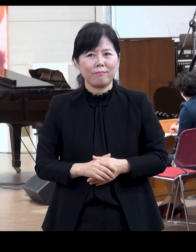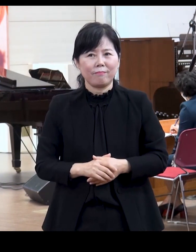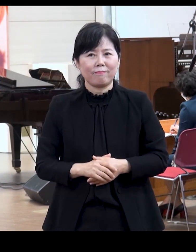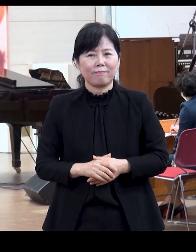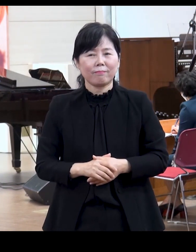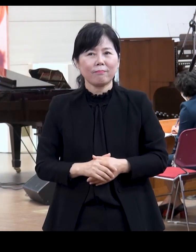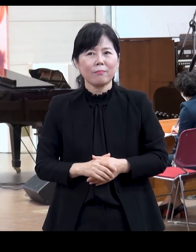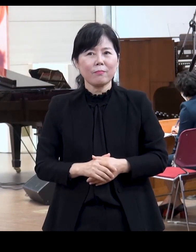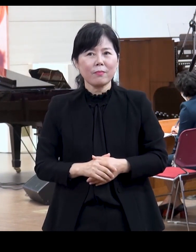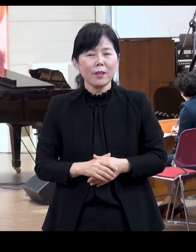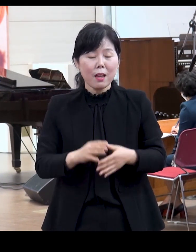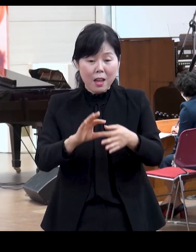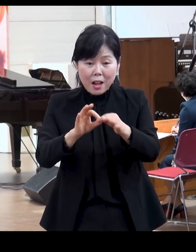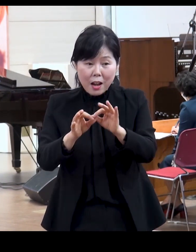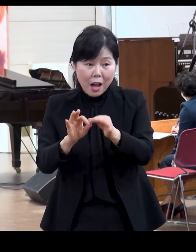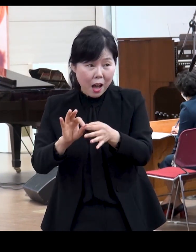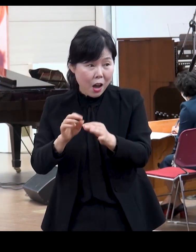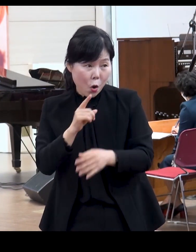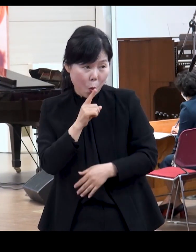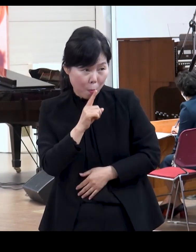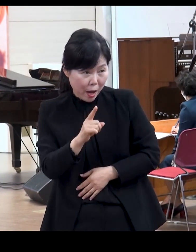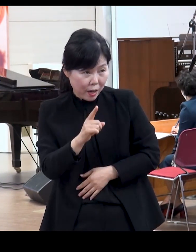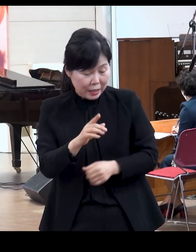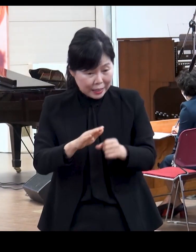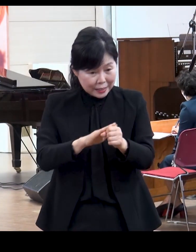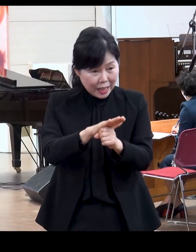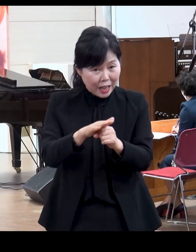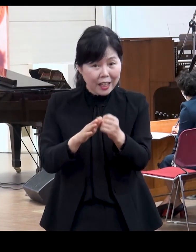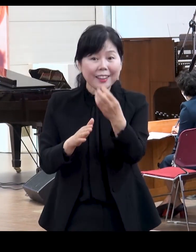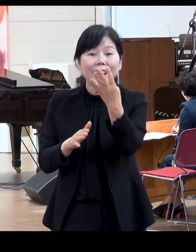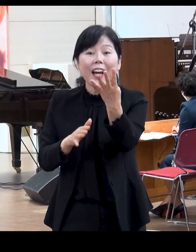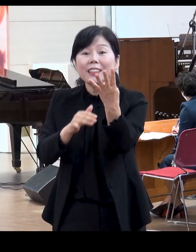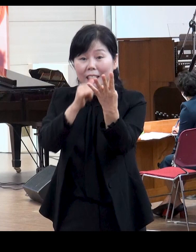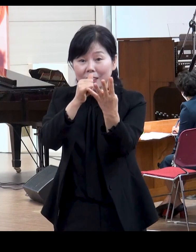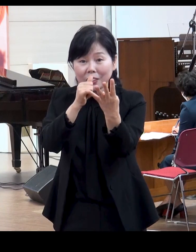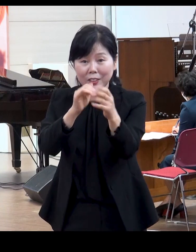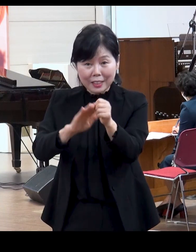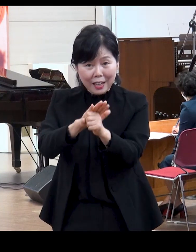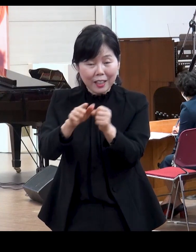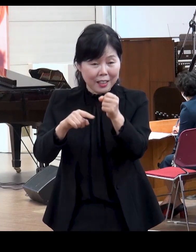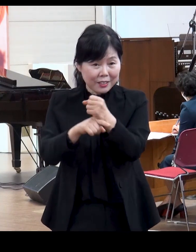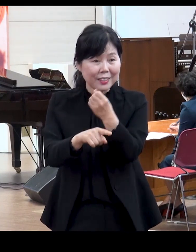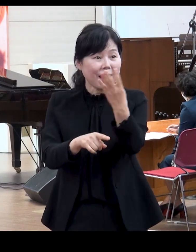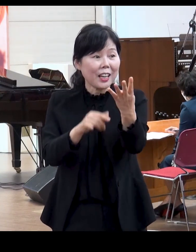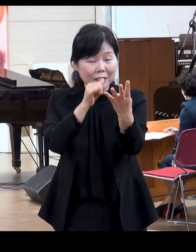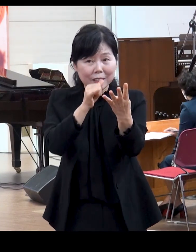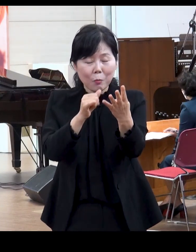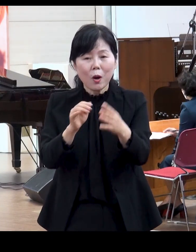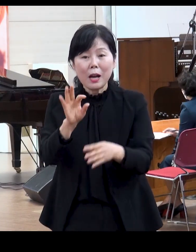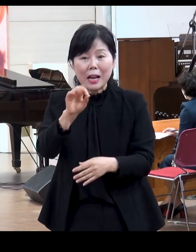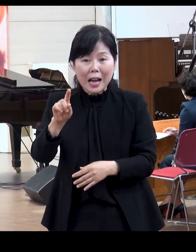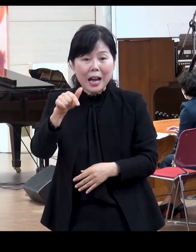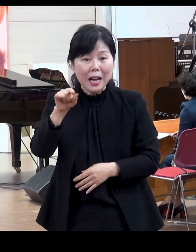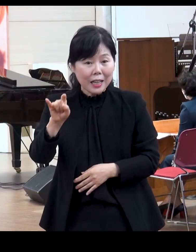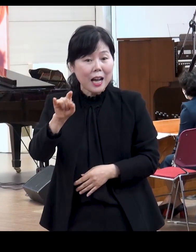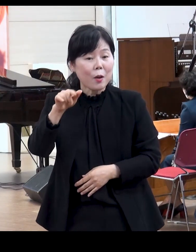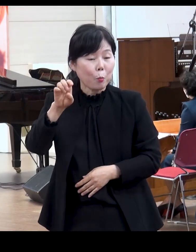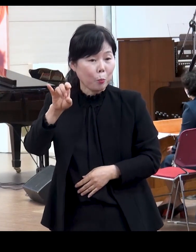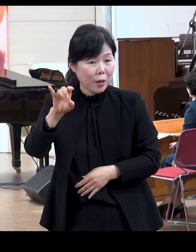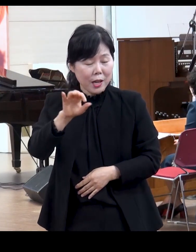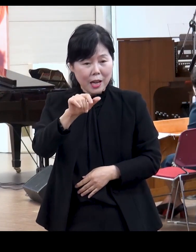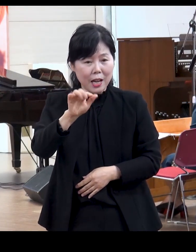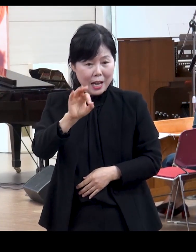여러분, 헬라어로 보통 이 사랑을 얘기할 때 네 가지를 말하잖아요. 아가페, 그 다음에 필레오,